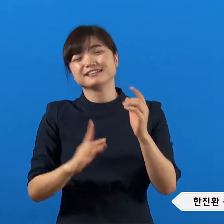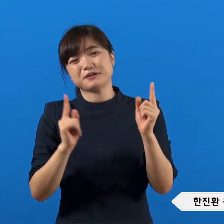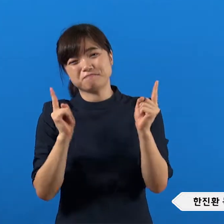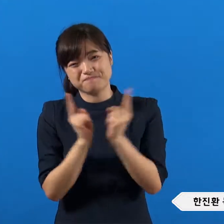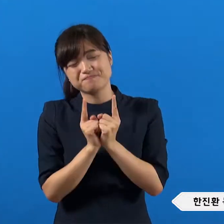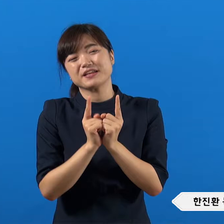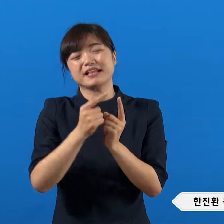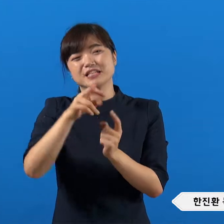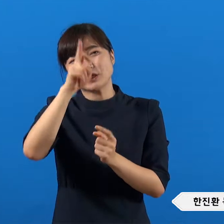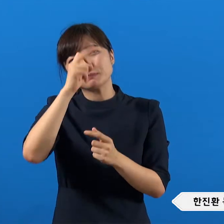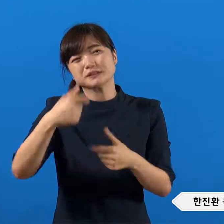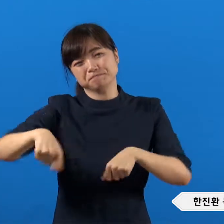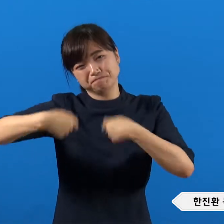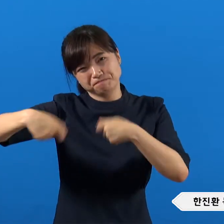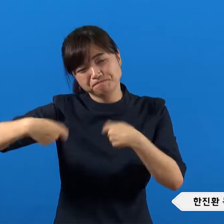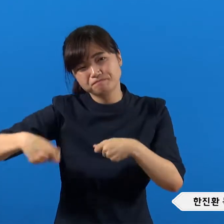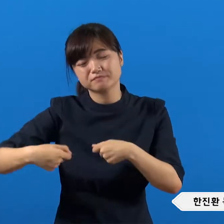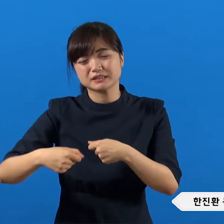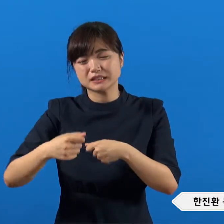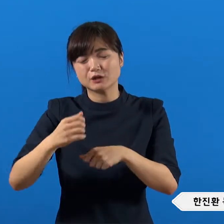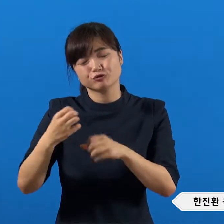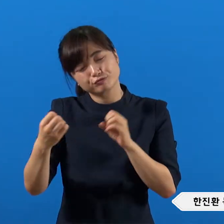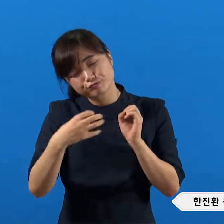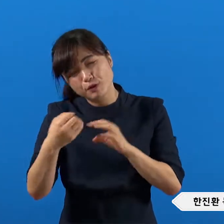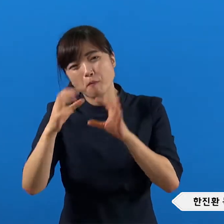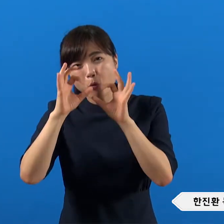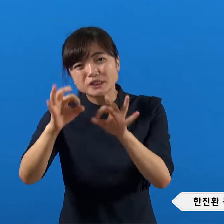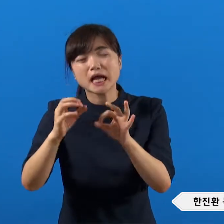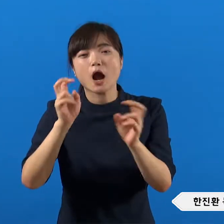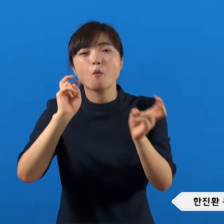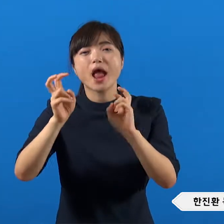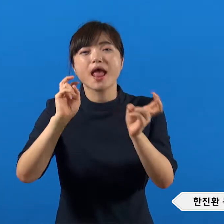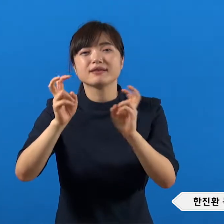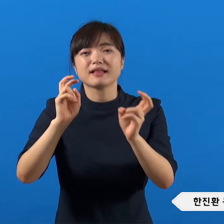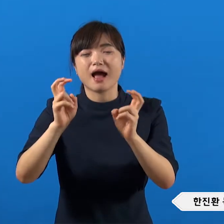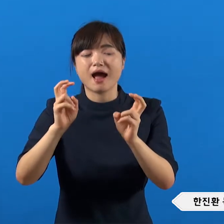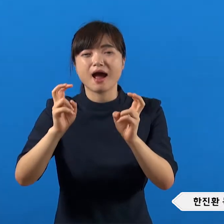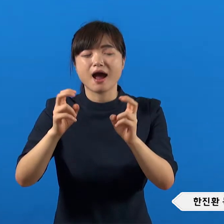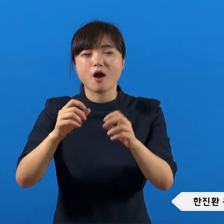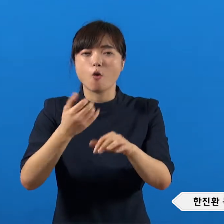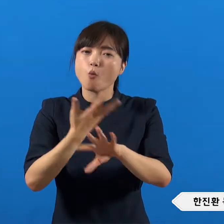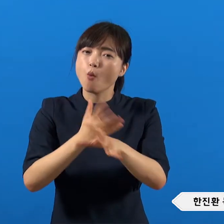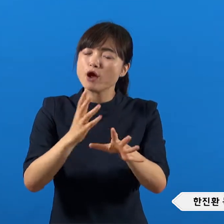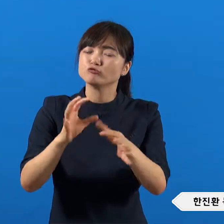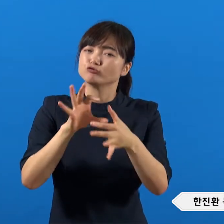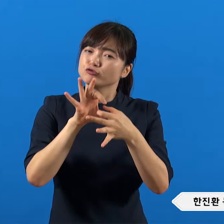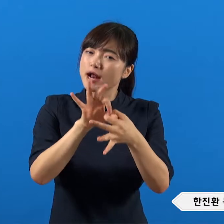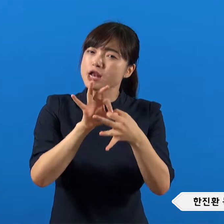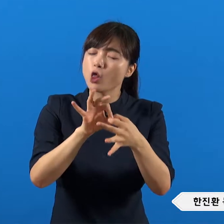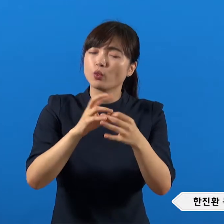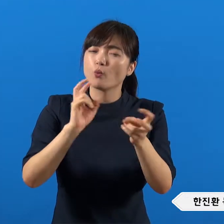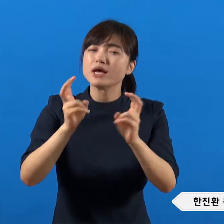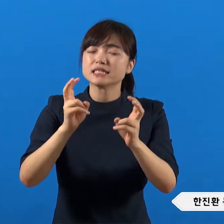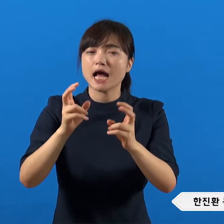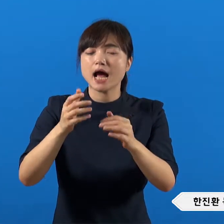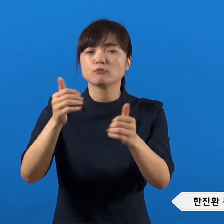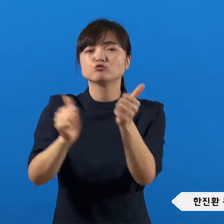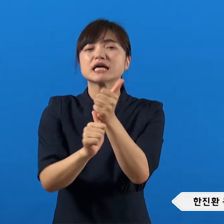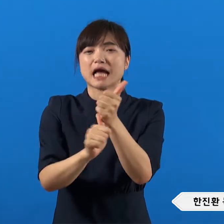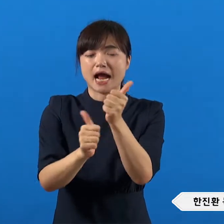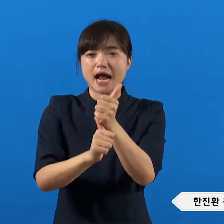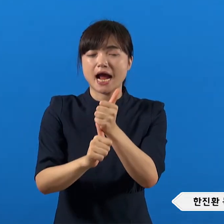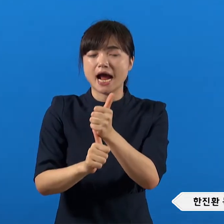만났습니다. 어느 외국계 회사의 부사장이라고 했습니다. 김 집사가 자기 간증